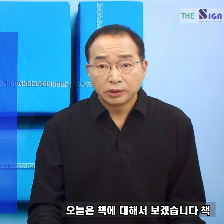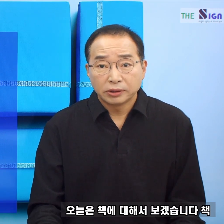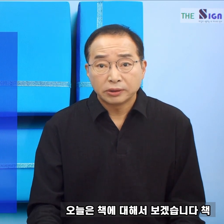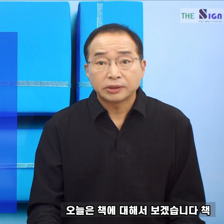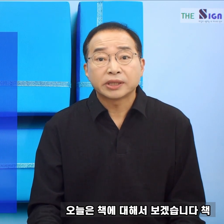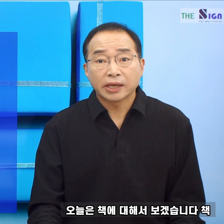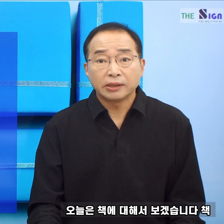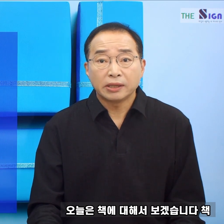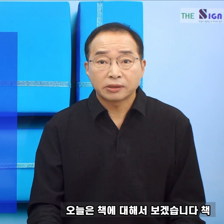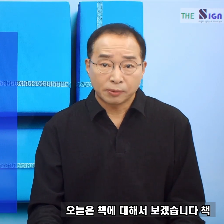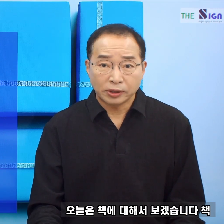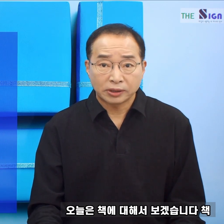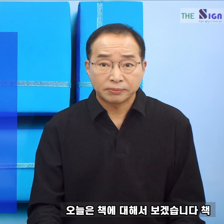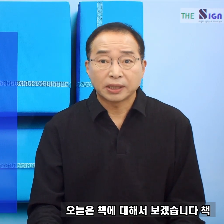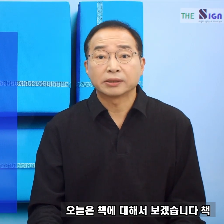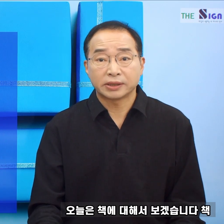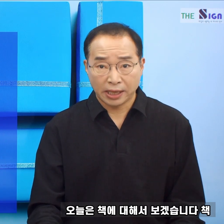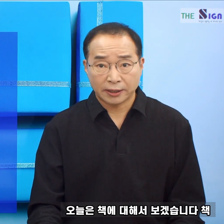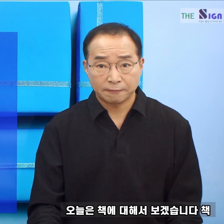오늘은 책에 대해서 보겠습니다. 책.